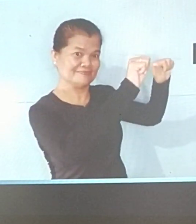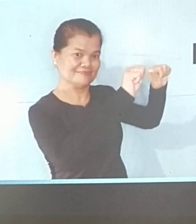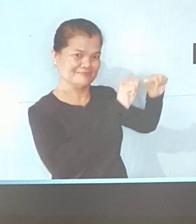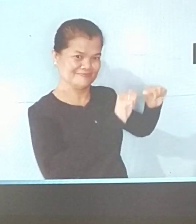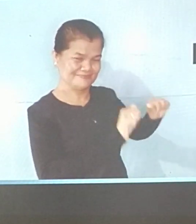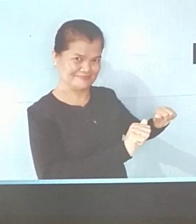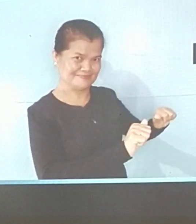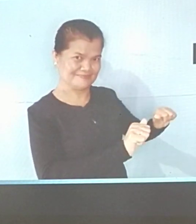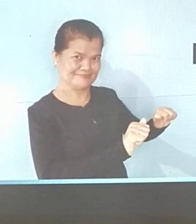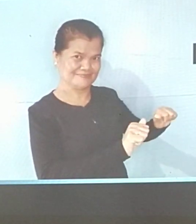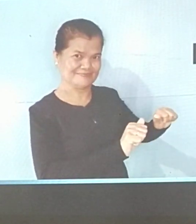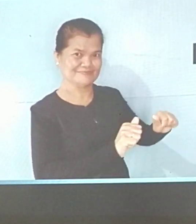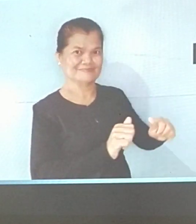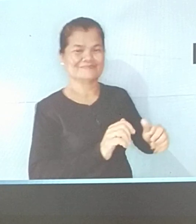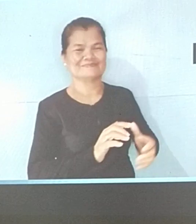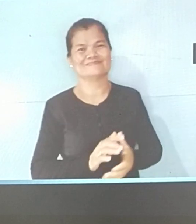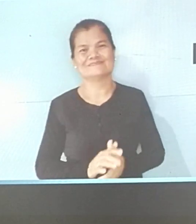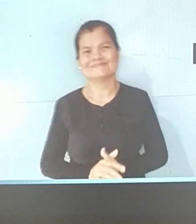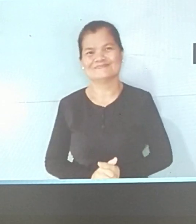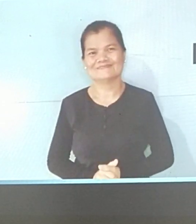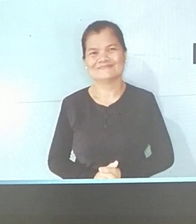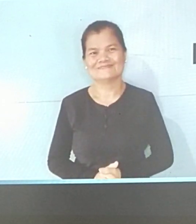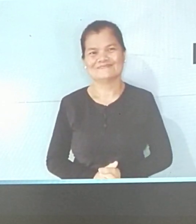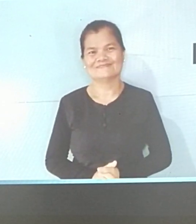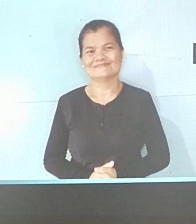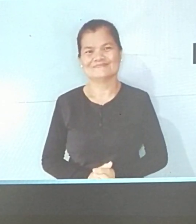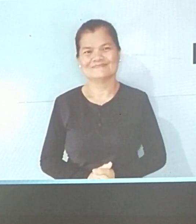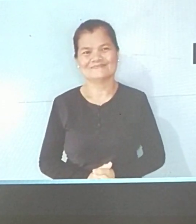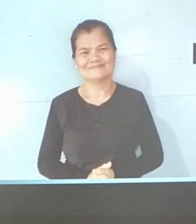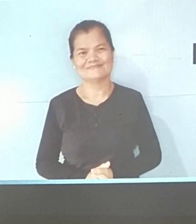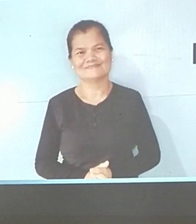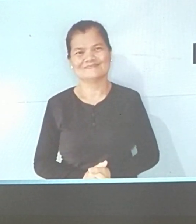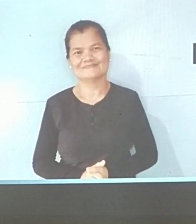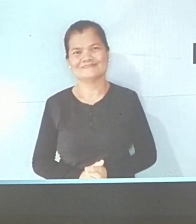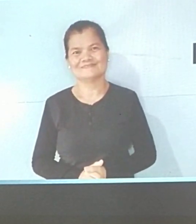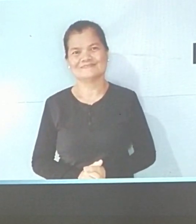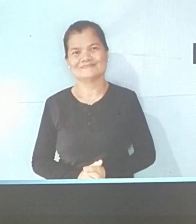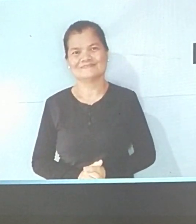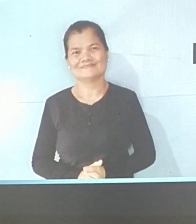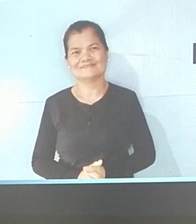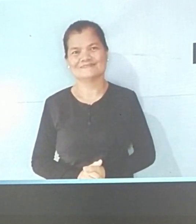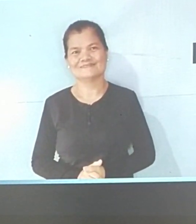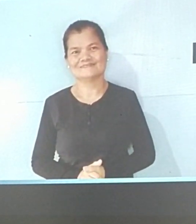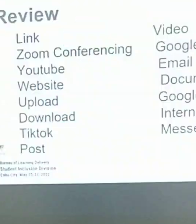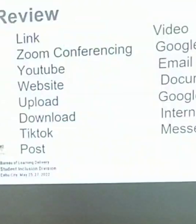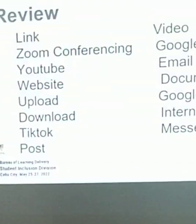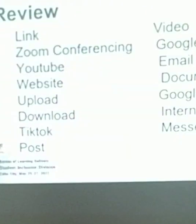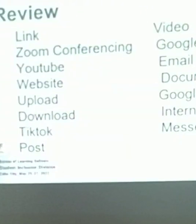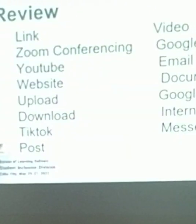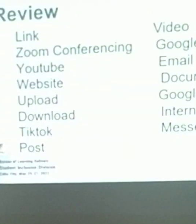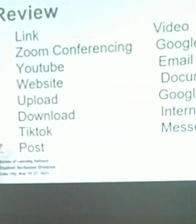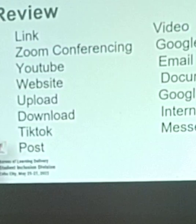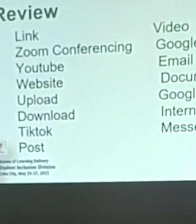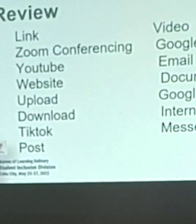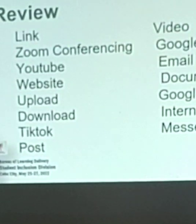Bago pa madali. Yan na nga. Ikaw pinakamadali. Hirap Oh. tandaan. Okay?